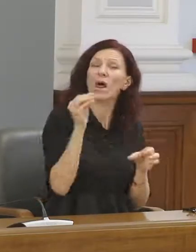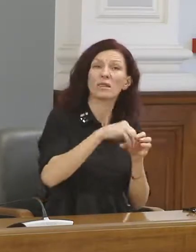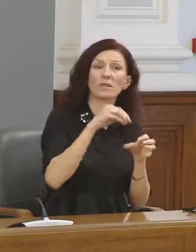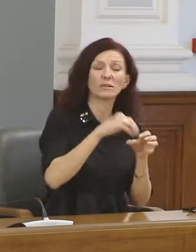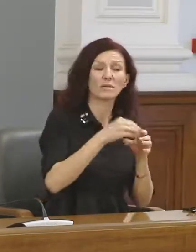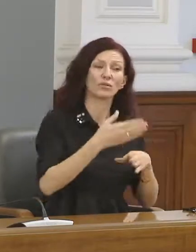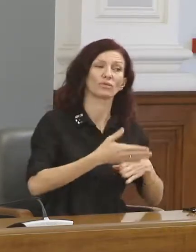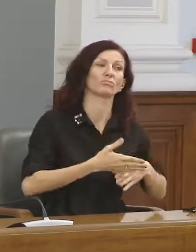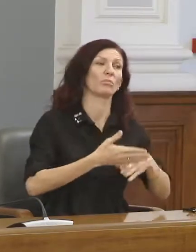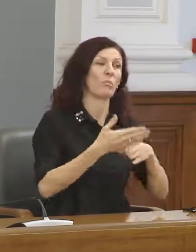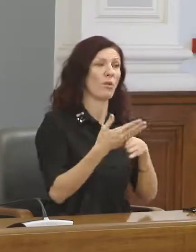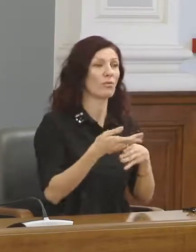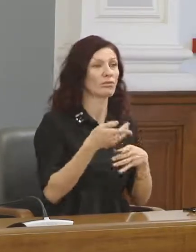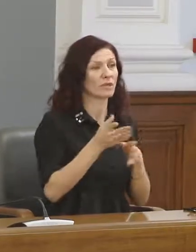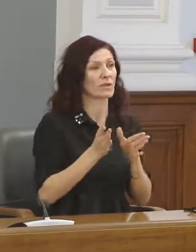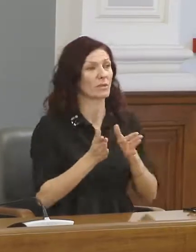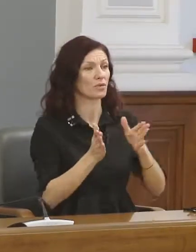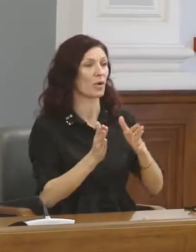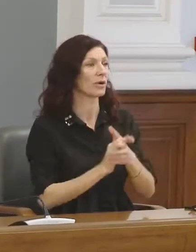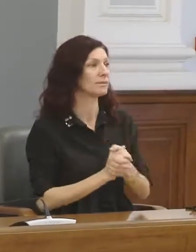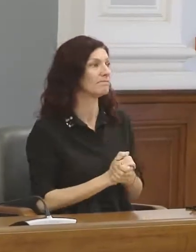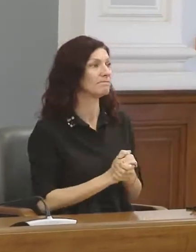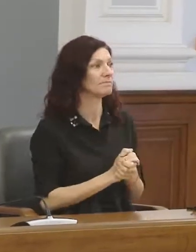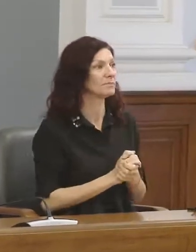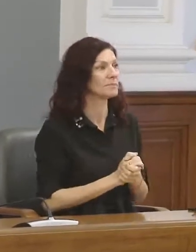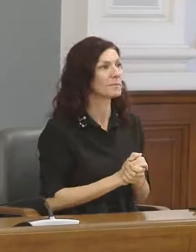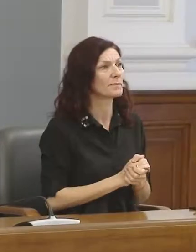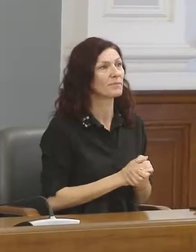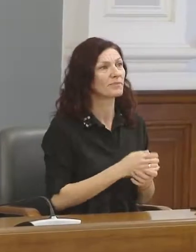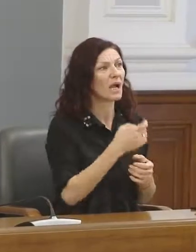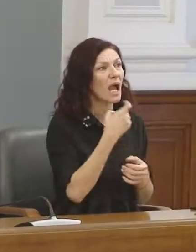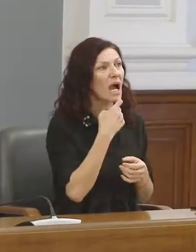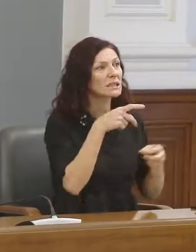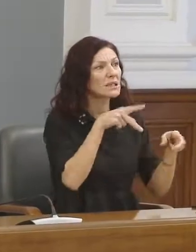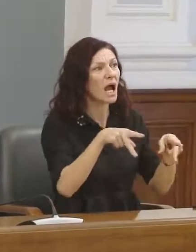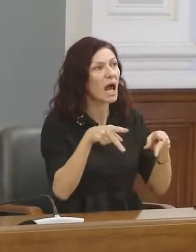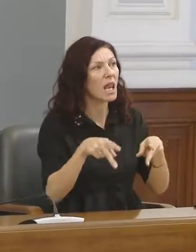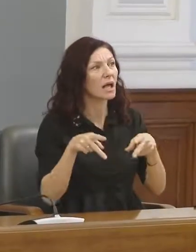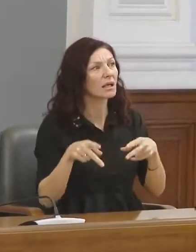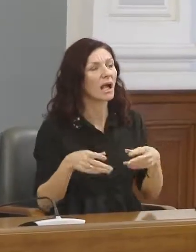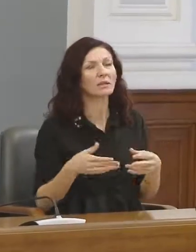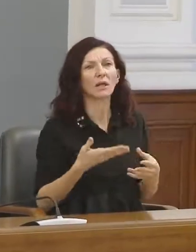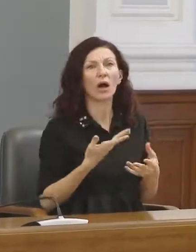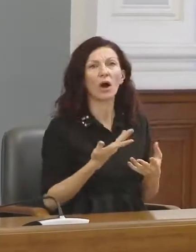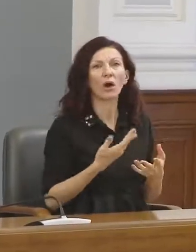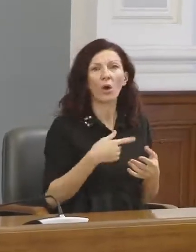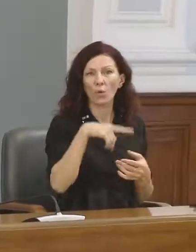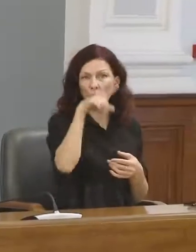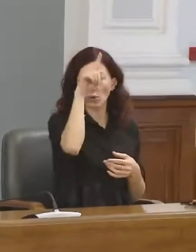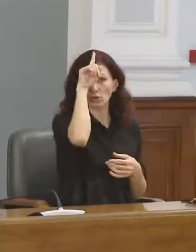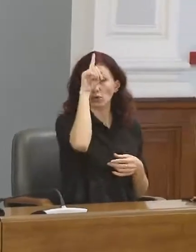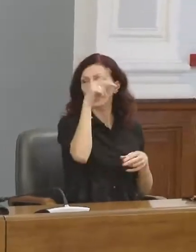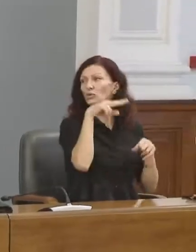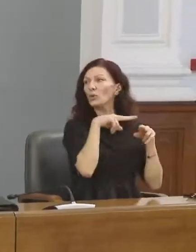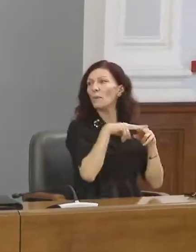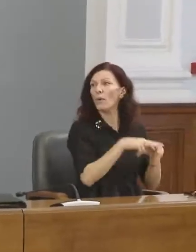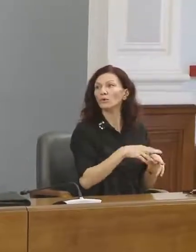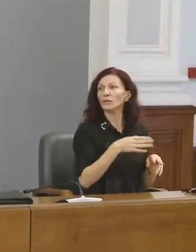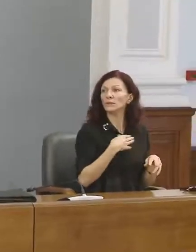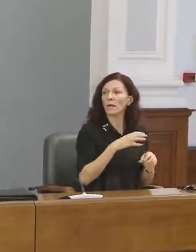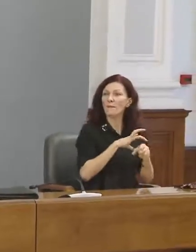помощта за тази посока. За леглата не казахте. В колко столични болници вече се приемат COVID пациенти?